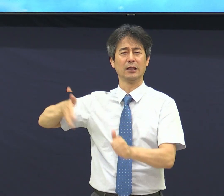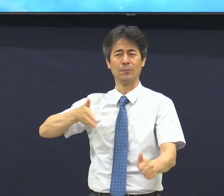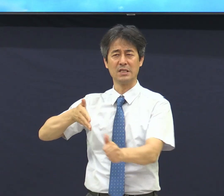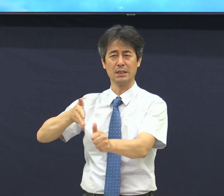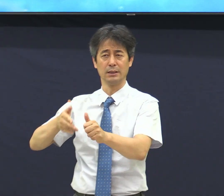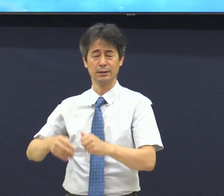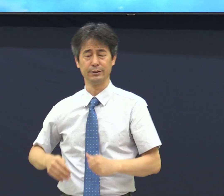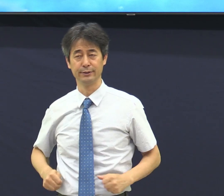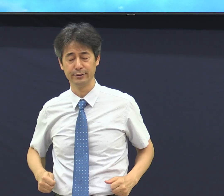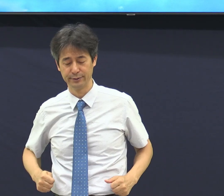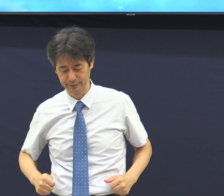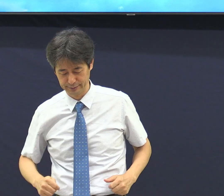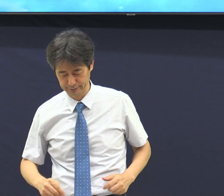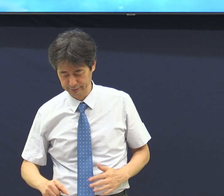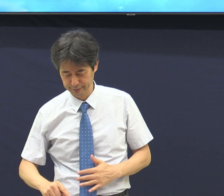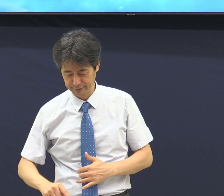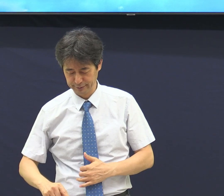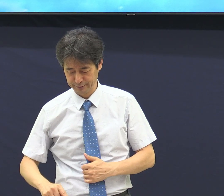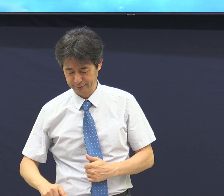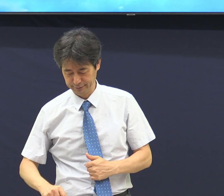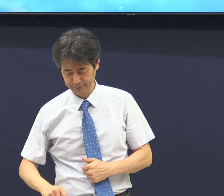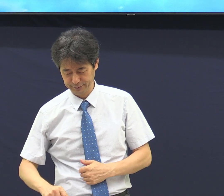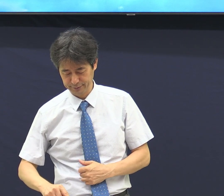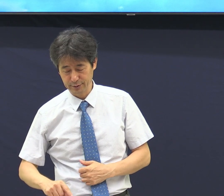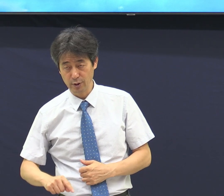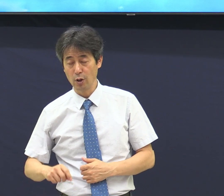것이 요셉에게 향하신 하나님의 섭리였던 것입니다.